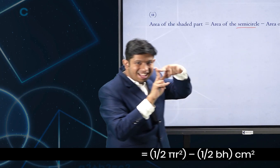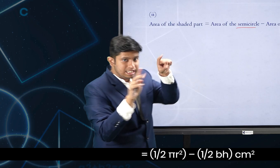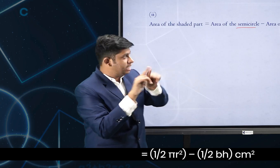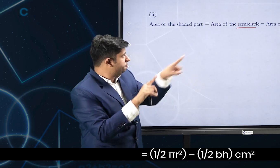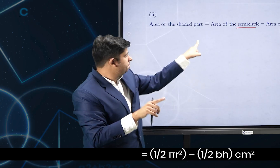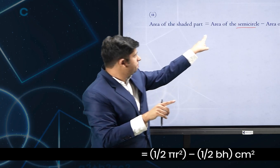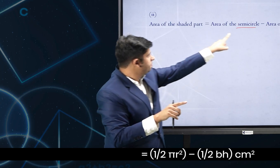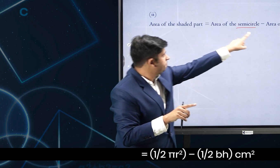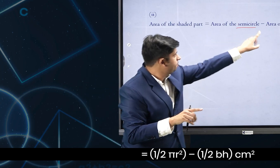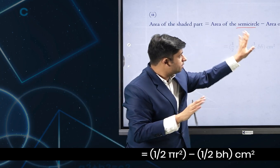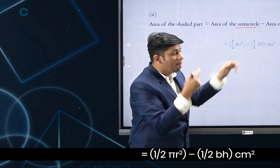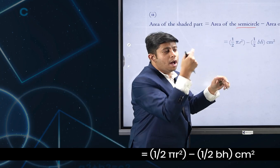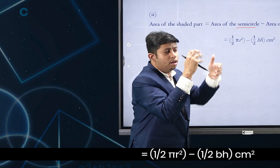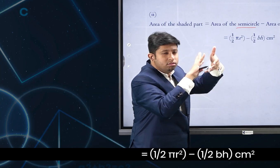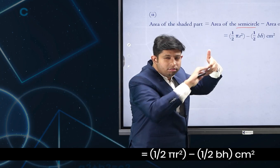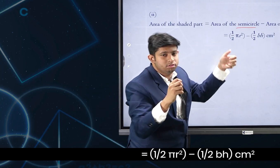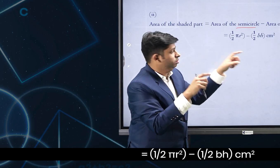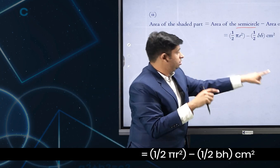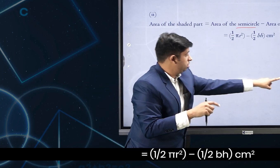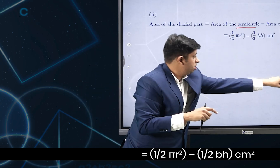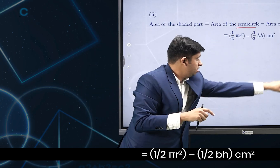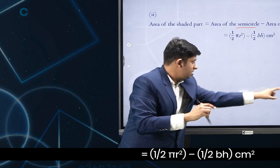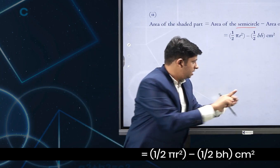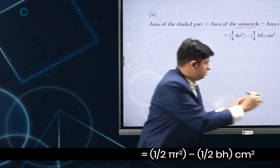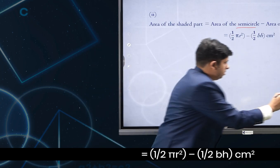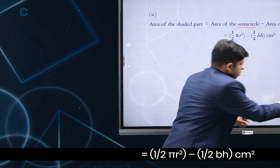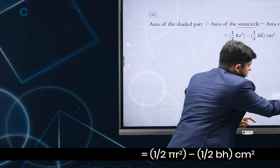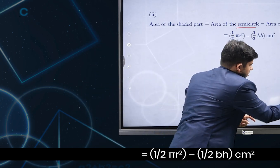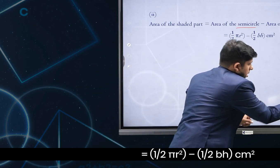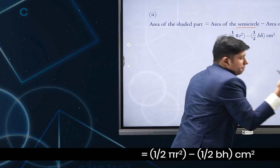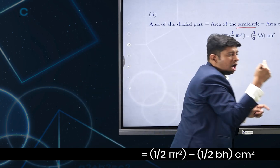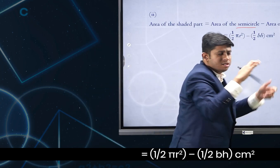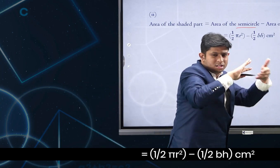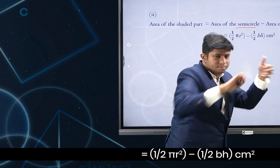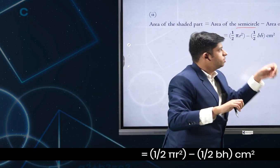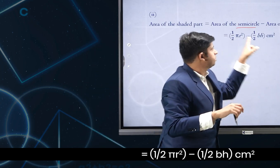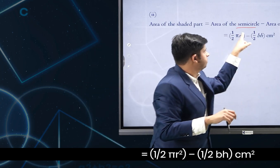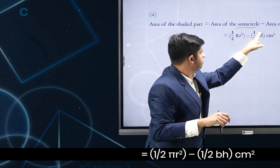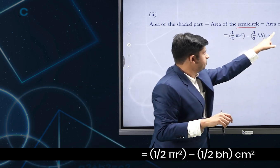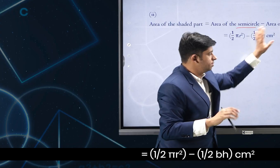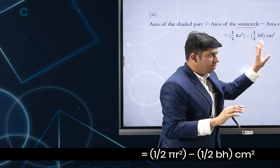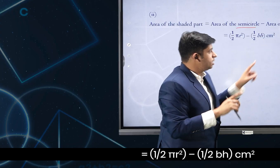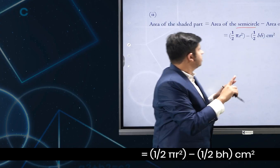ஈடு அடைப்புக்குறிக்குள் 1/2 பை ஆர் மேலிலக்கு 2